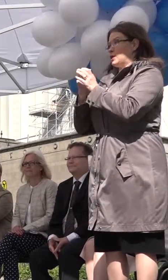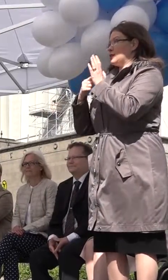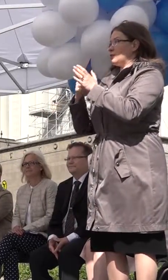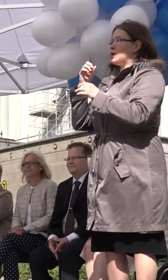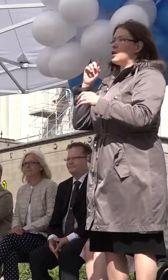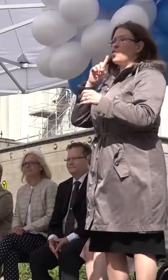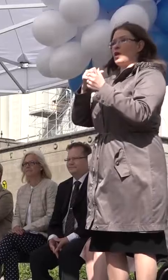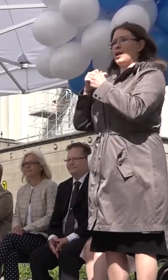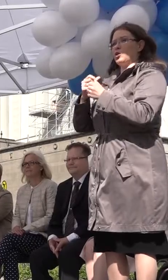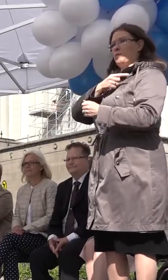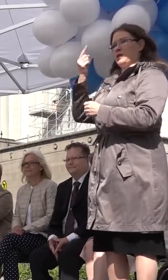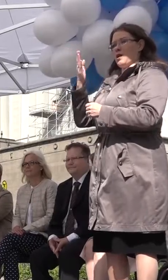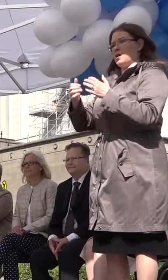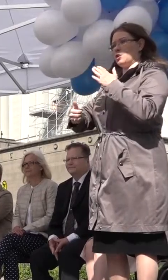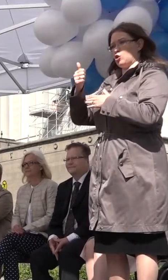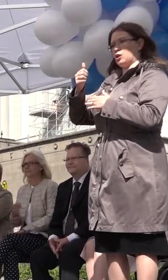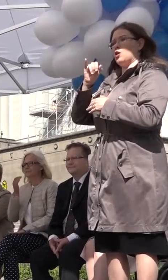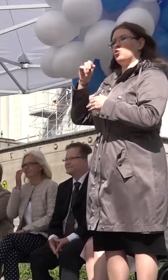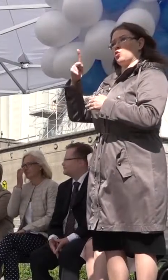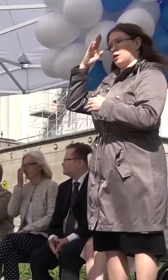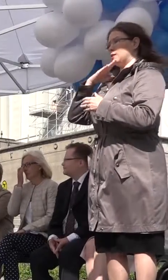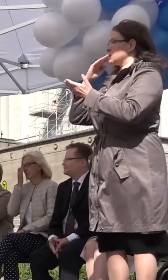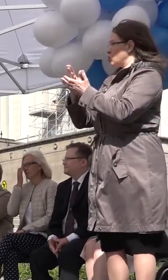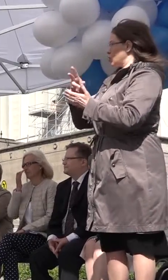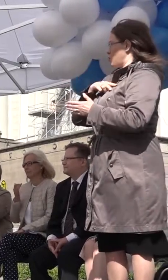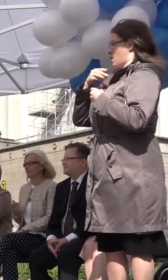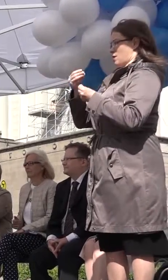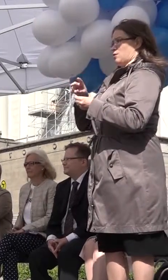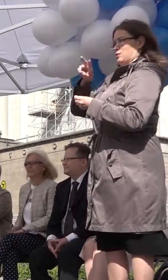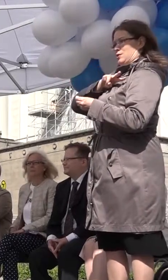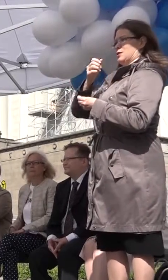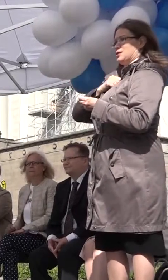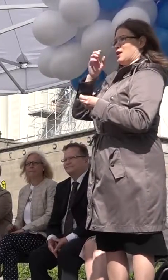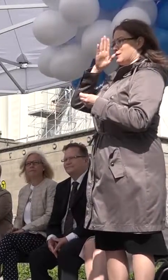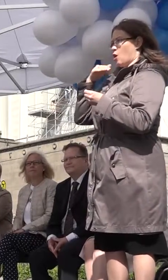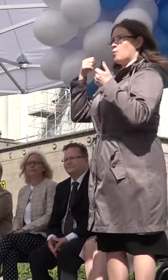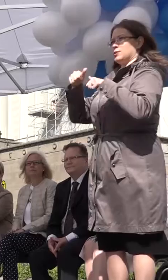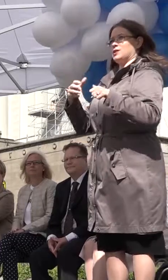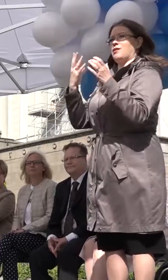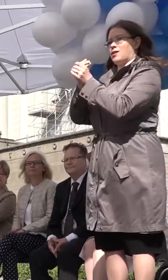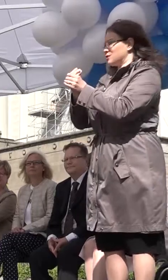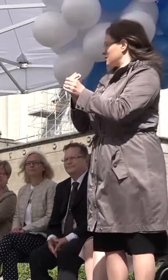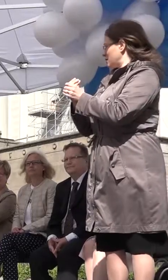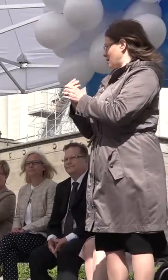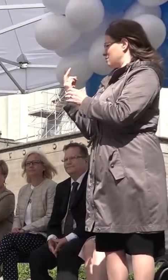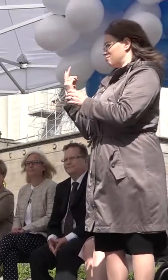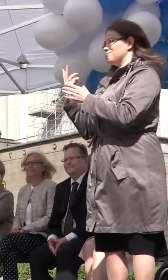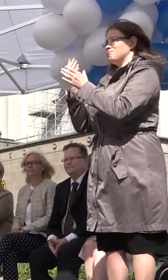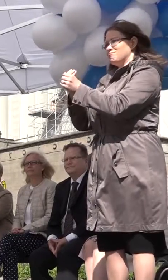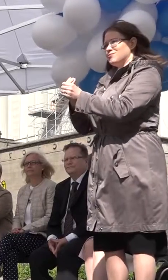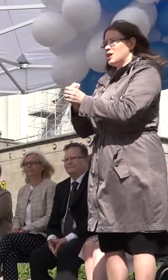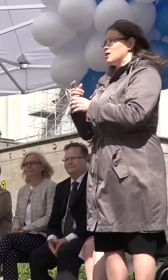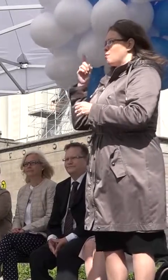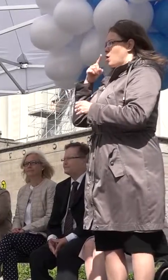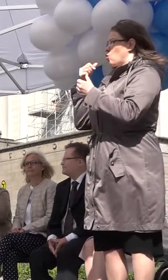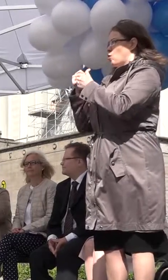liiton pitkäaikaisen johtajan ja YK:n ihmisoikeuspalkinnon toissa vuonna saaneen Liisa Kauppisen kanssa. Ja Markku on